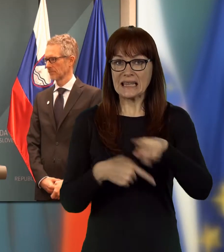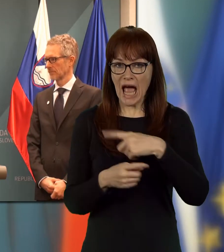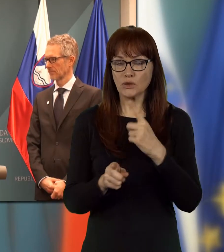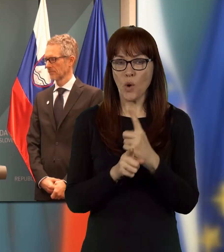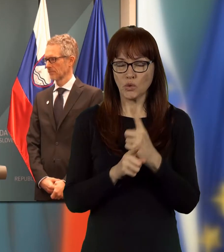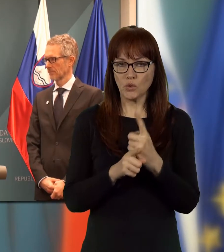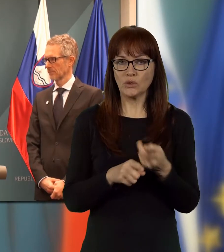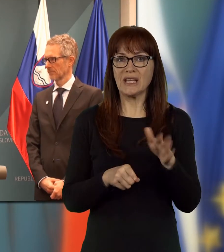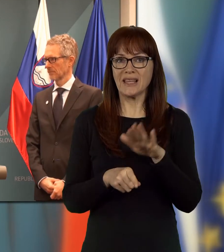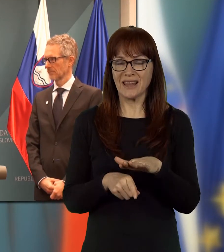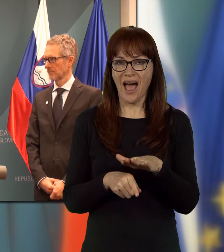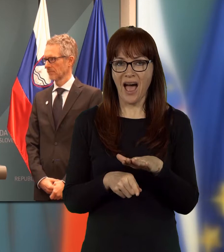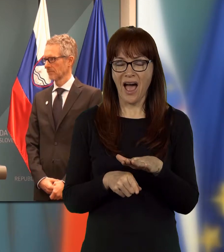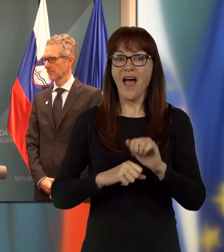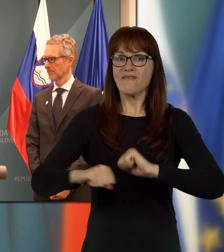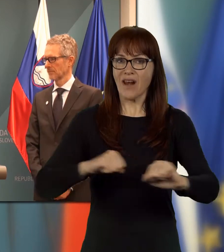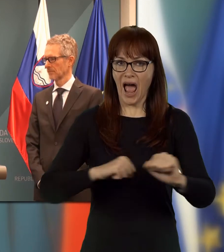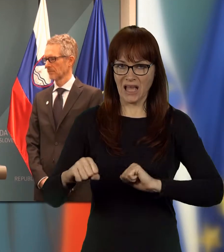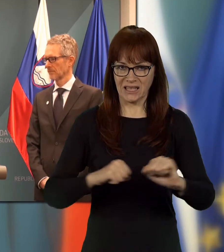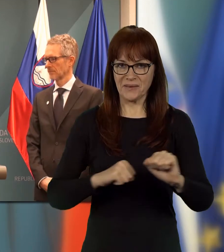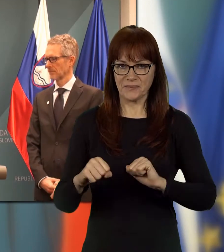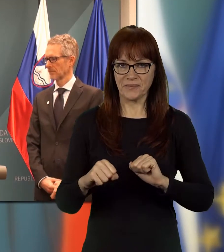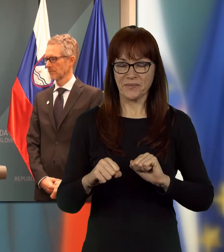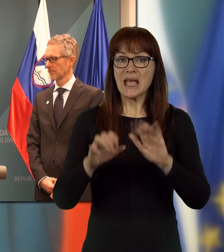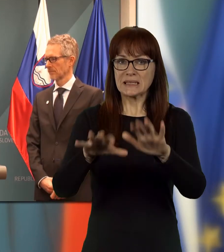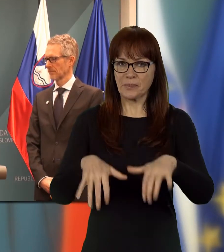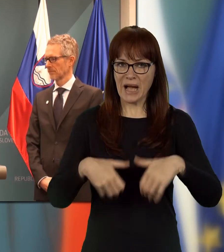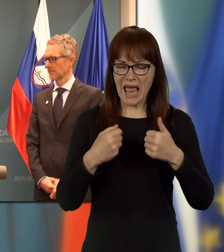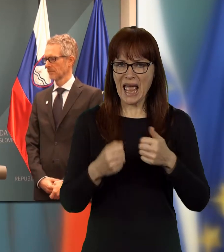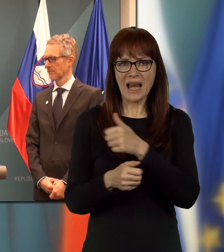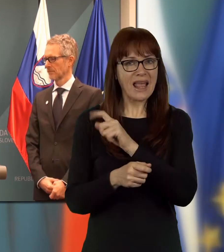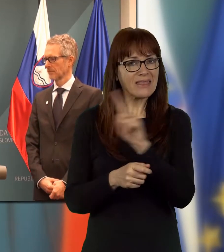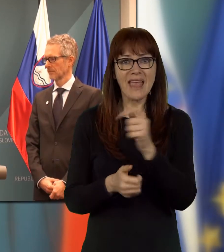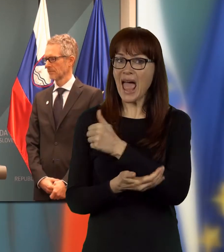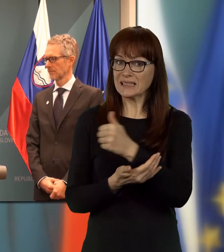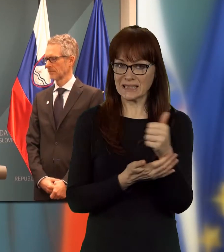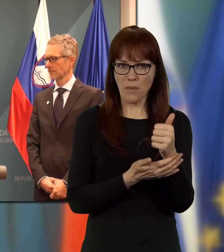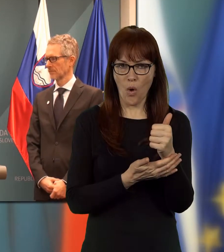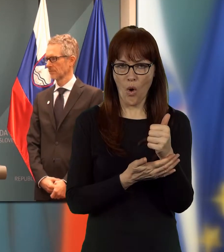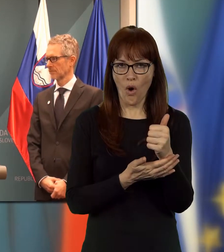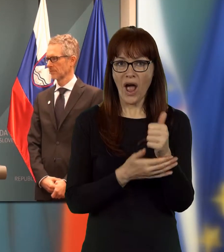da smo tudi na vladi sprejeli ne samo